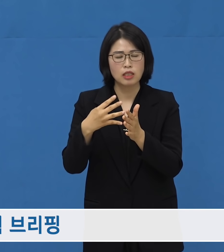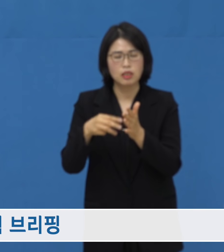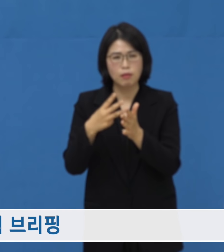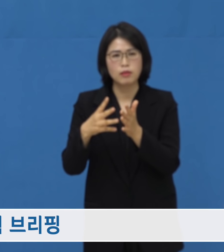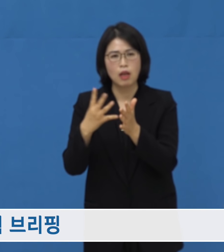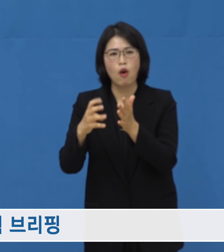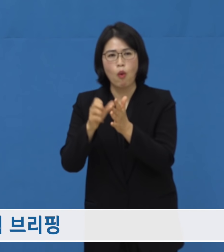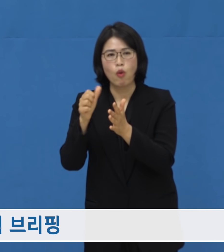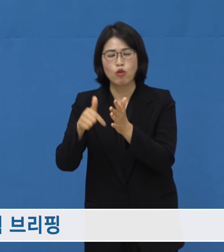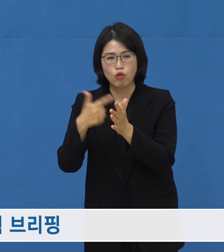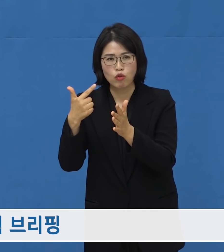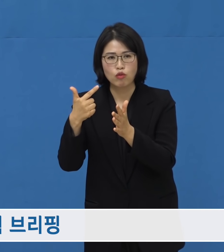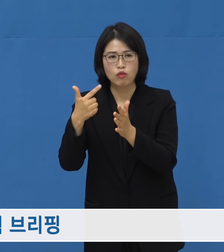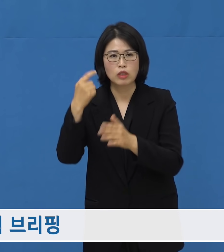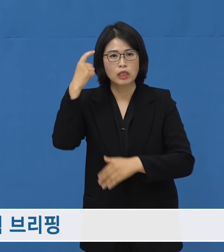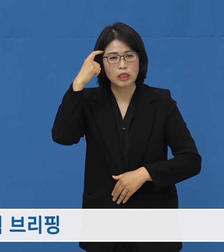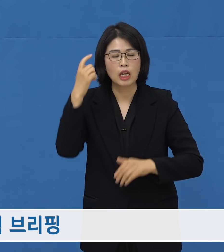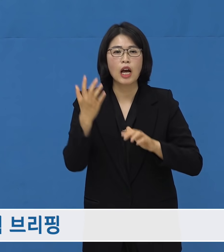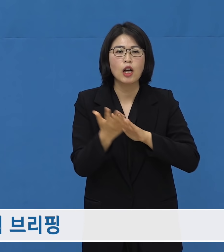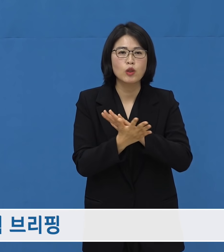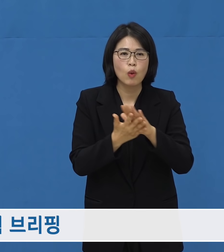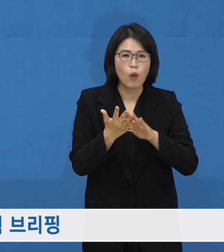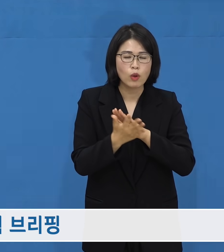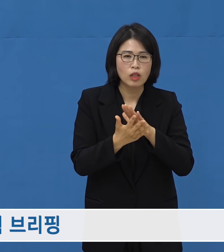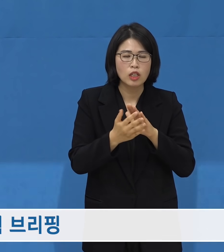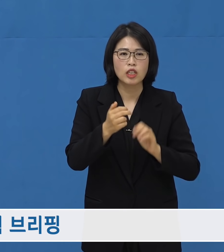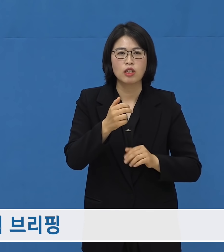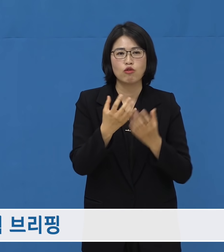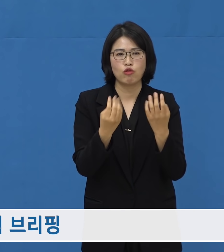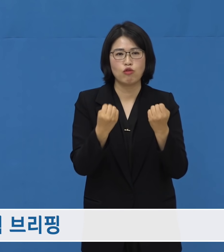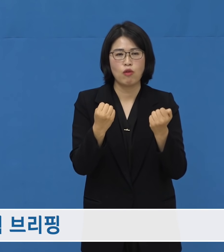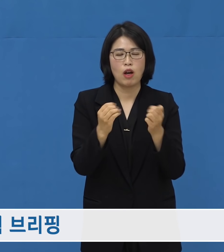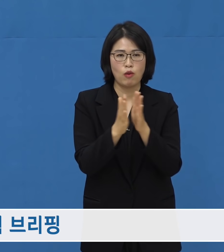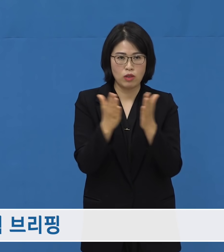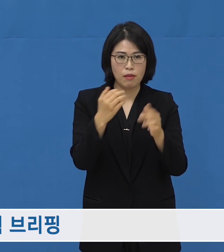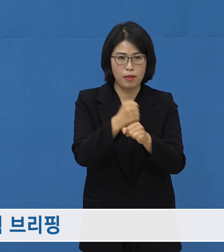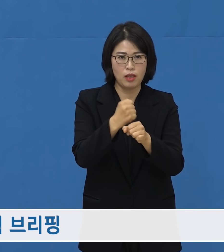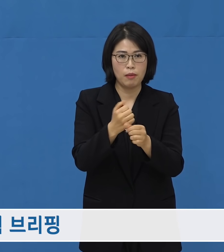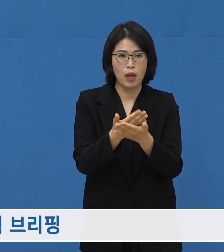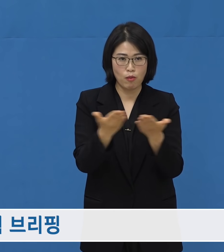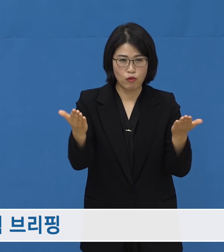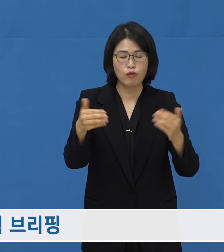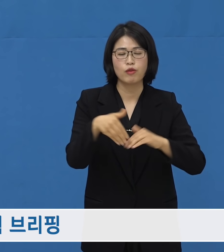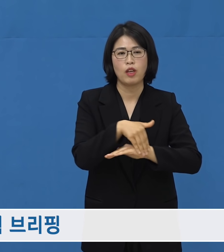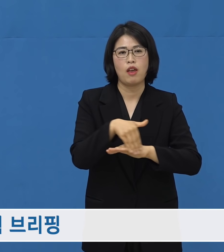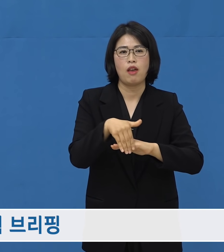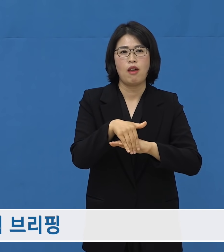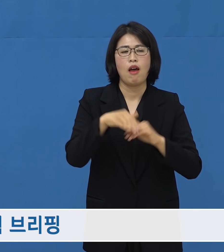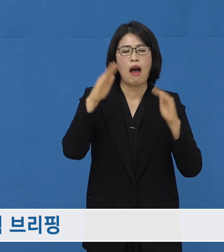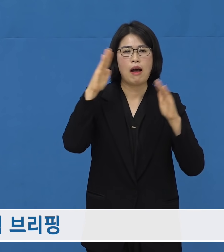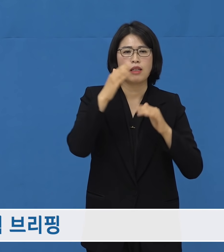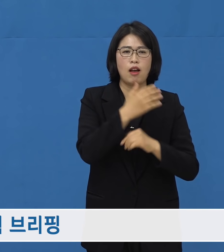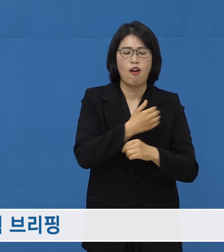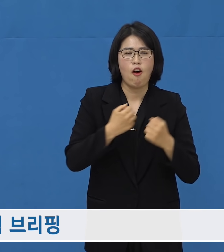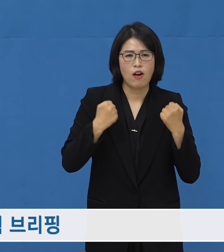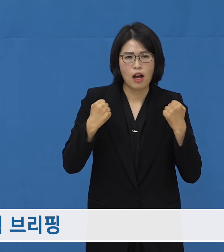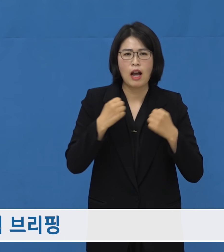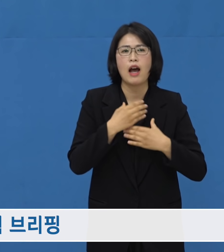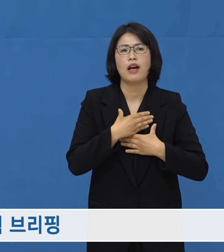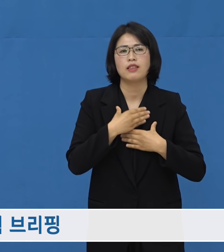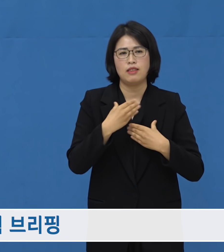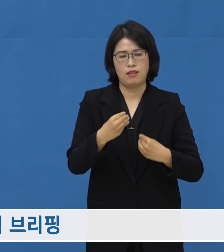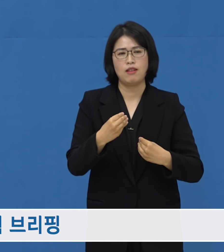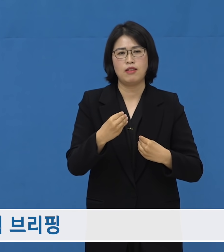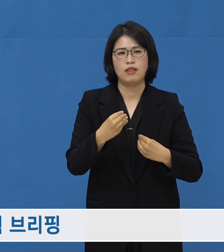사용하는 생각놀이 수학 교재를 제작해 배부할 예정입니다. 학생 건강과 안전을